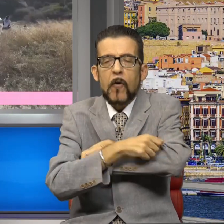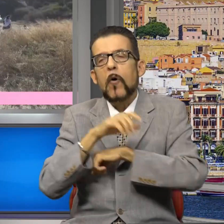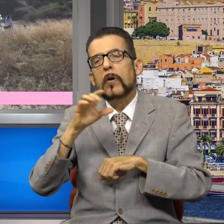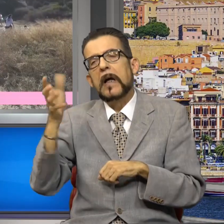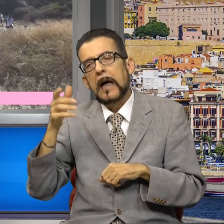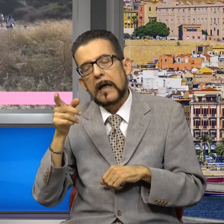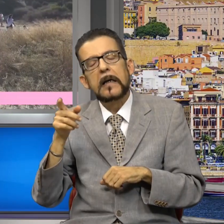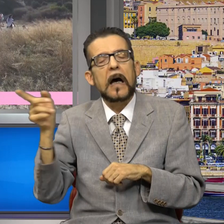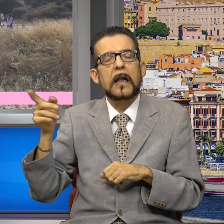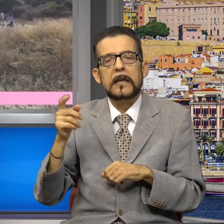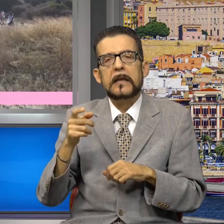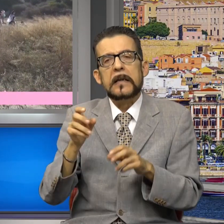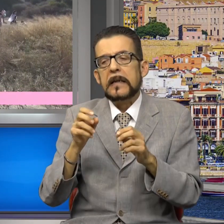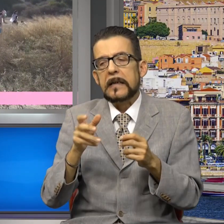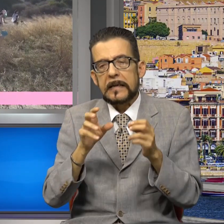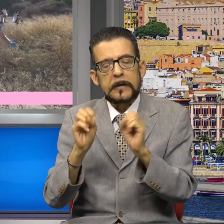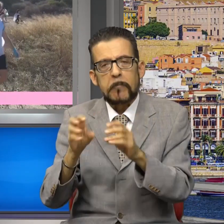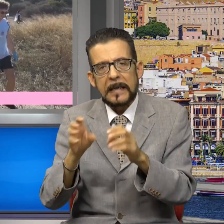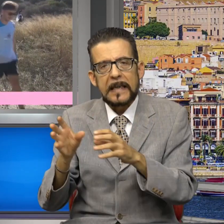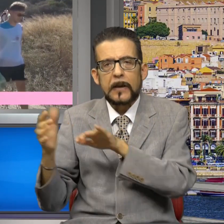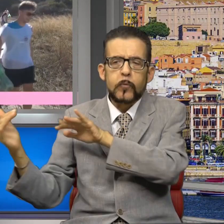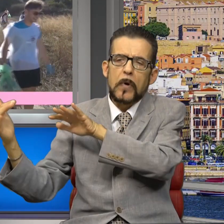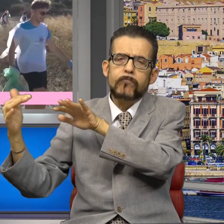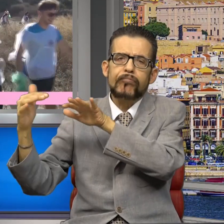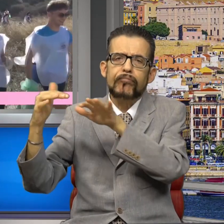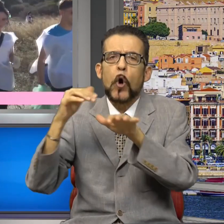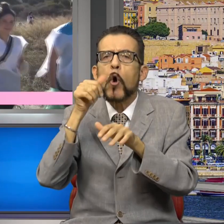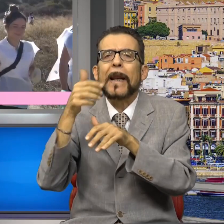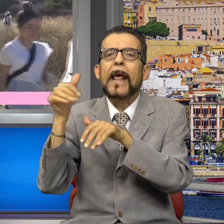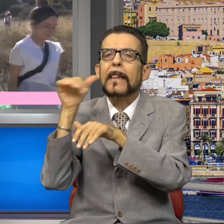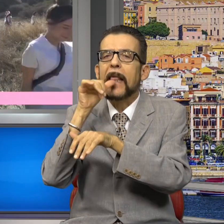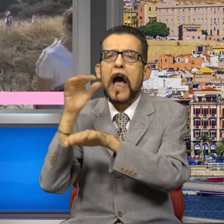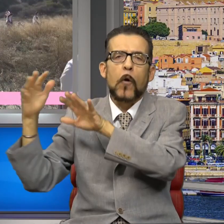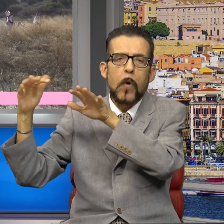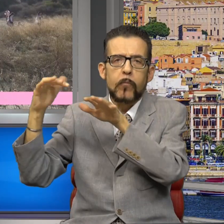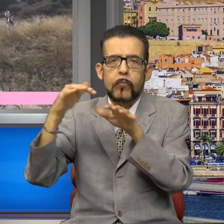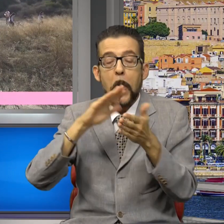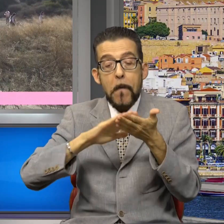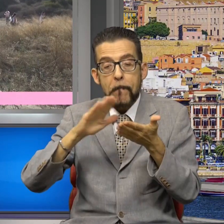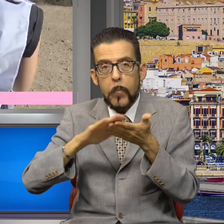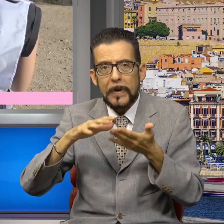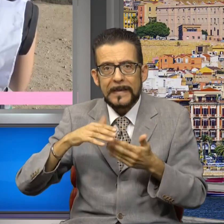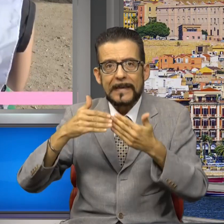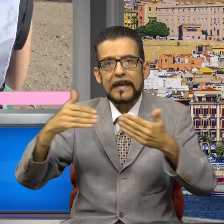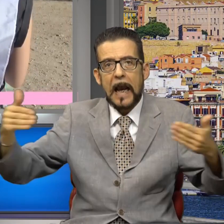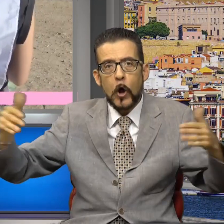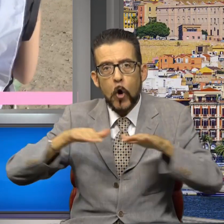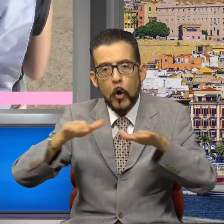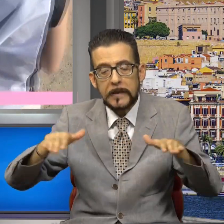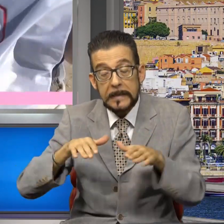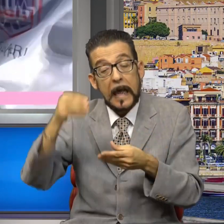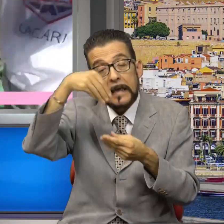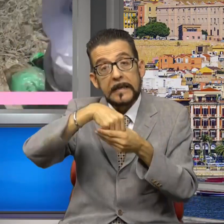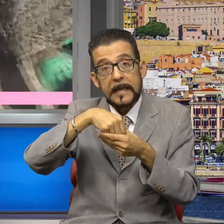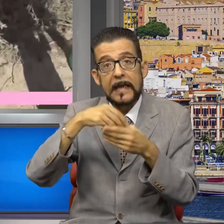finisce trascinata dalle correnti direttamente sulle nostre coste. La pulizia della zona costiera era inserita tra le